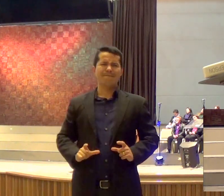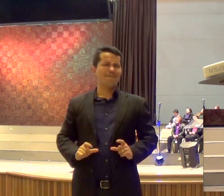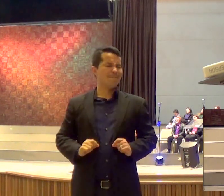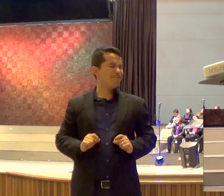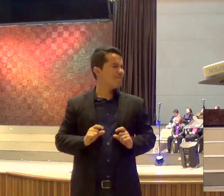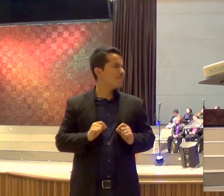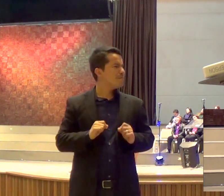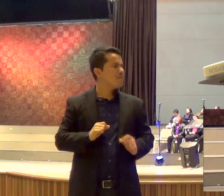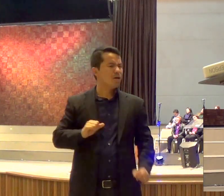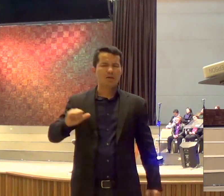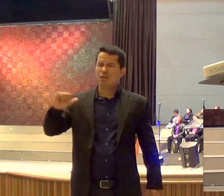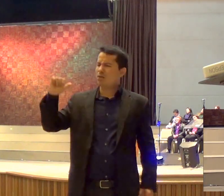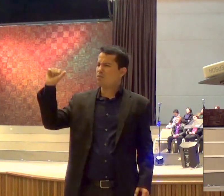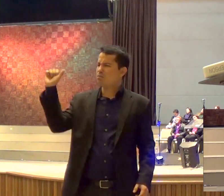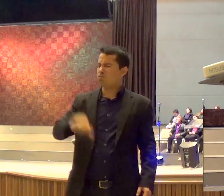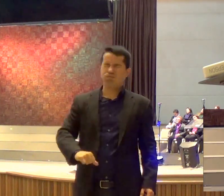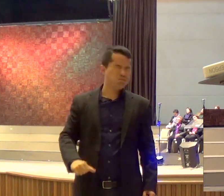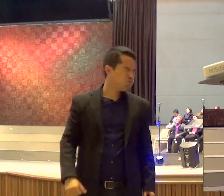agressivo